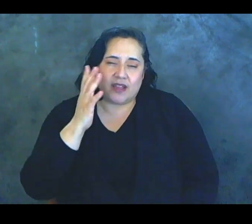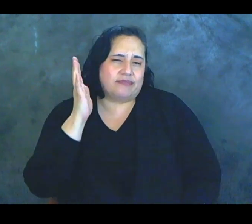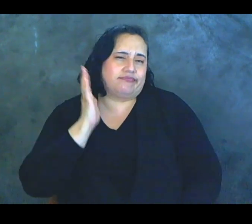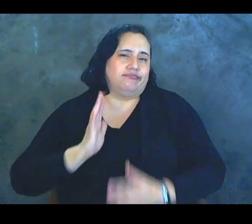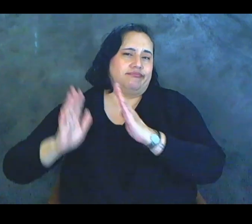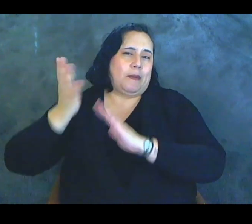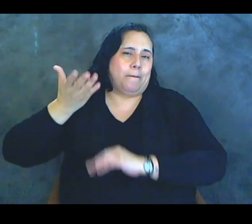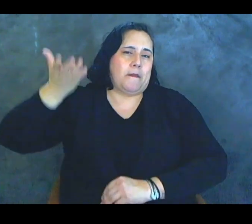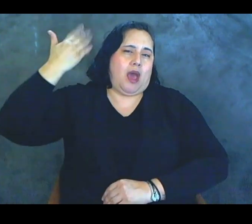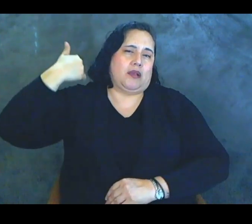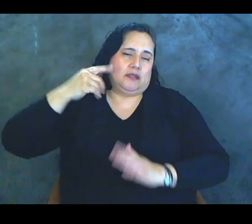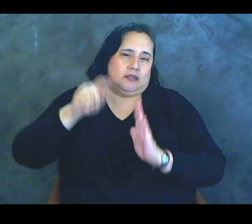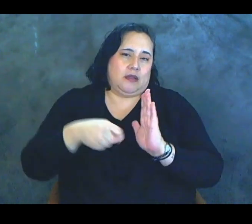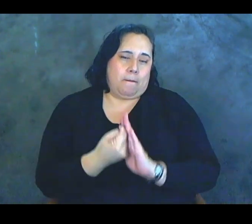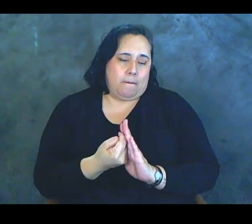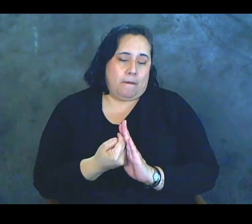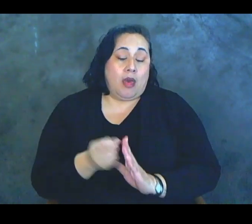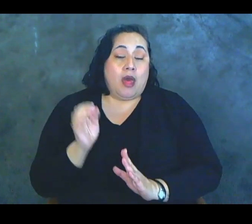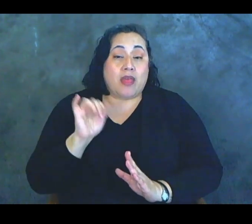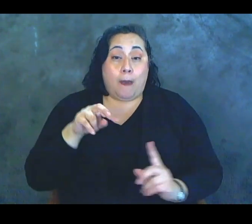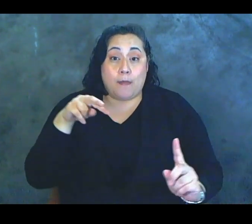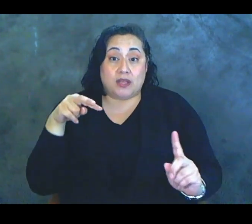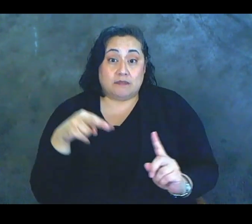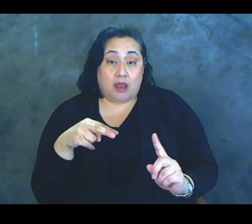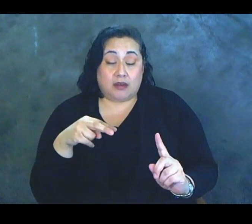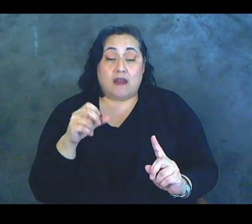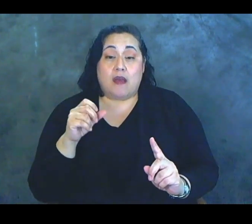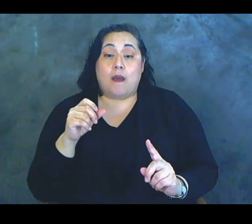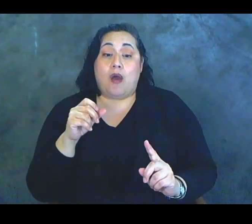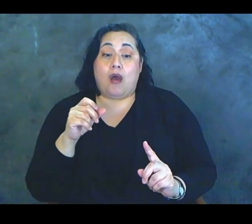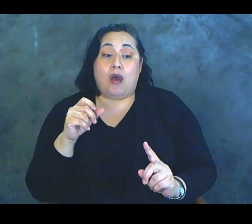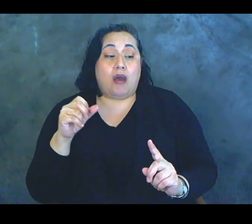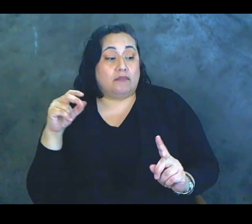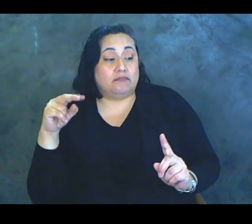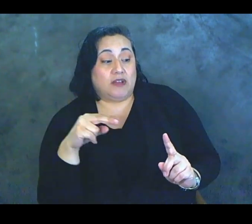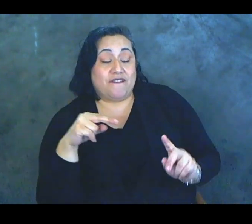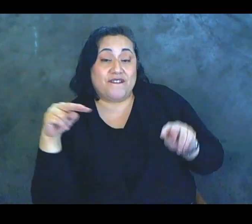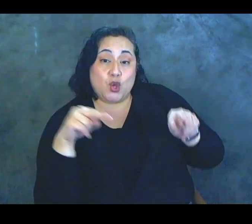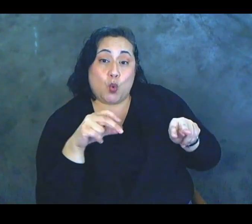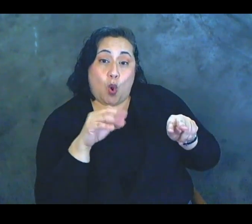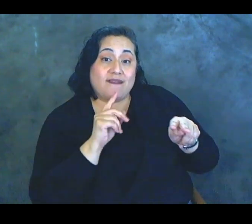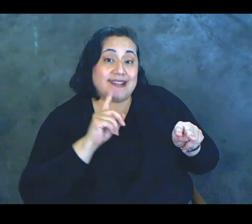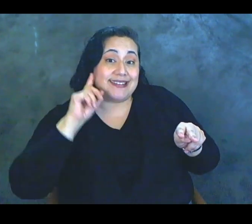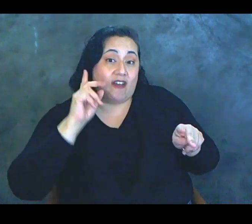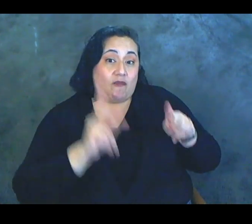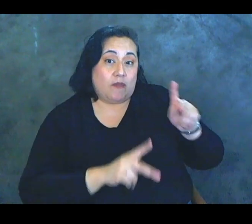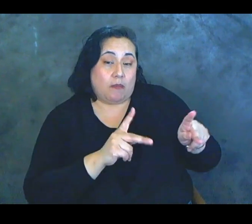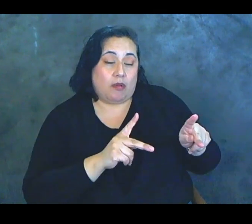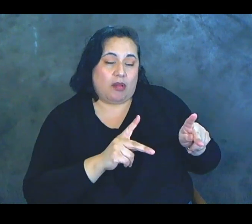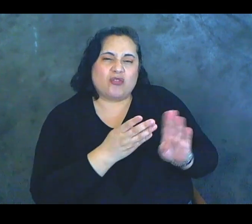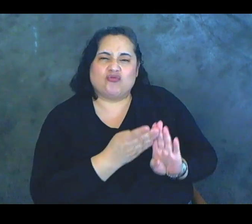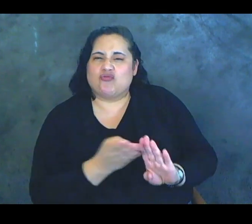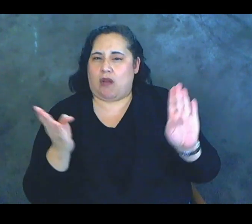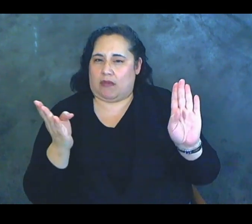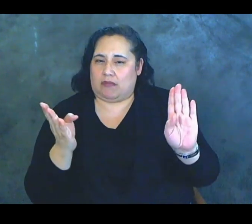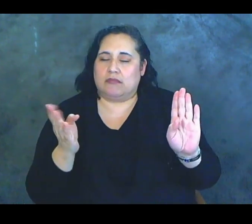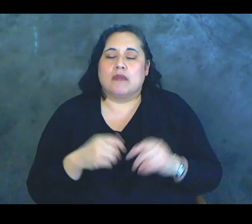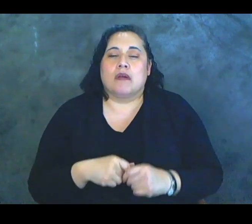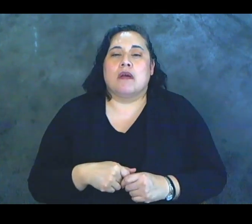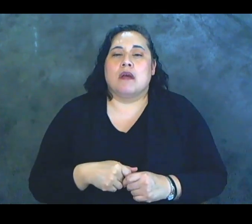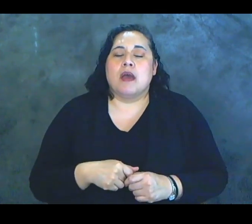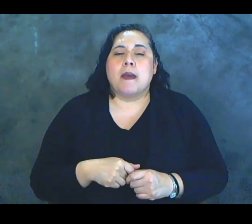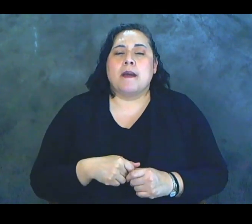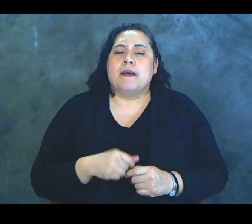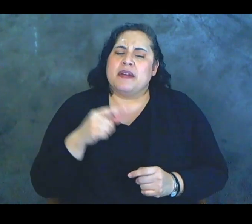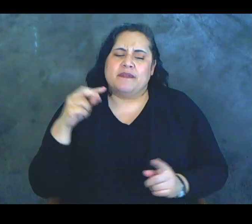en cual la perspectiva de las personas sordas generalmente era una en cual eran